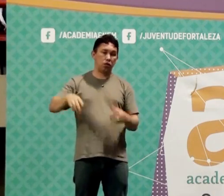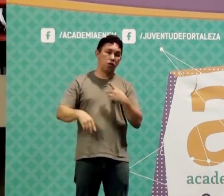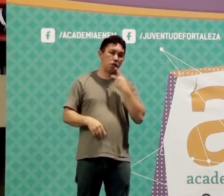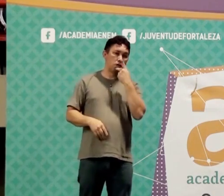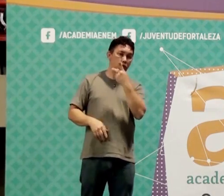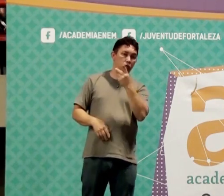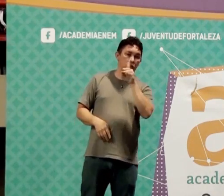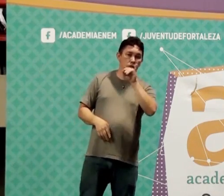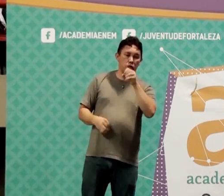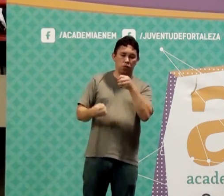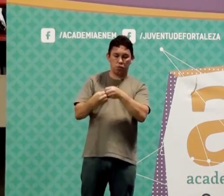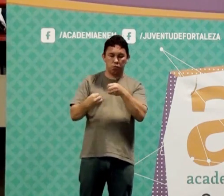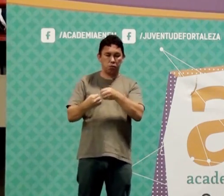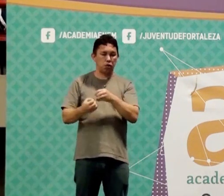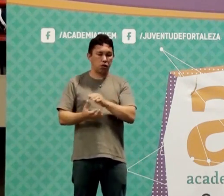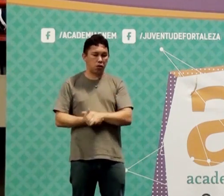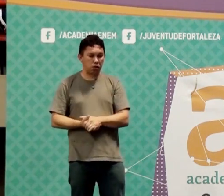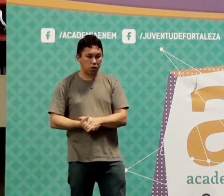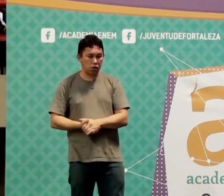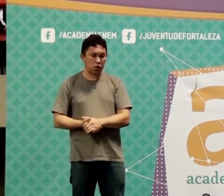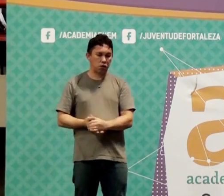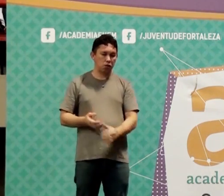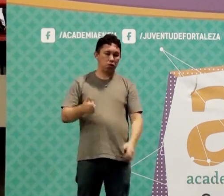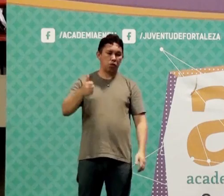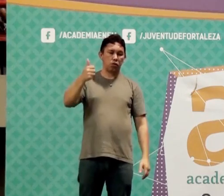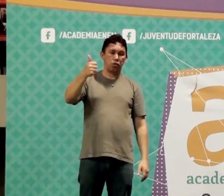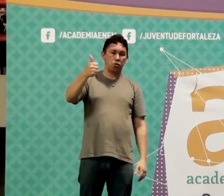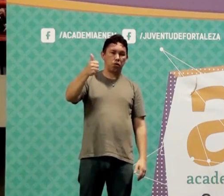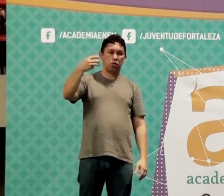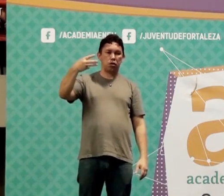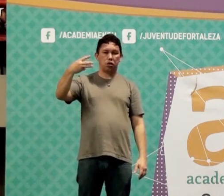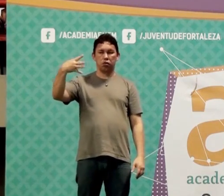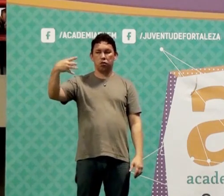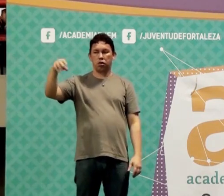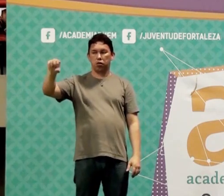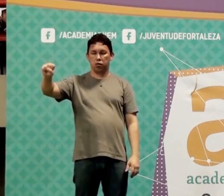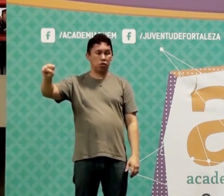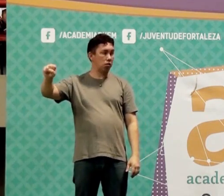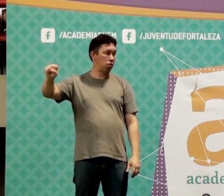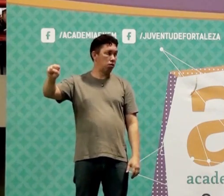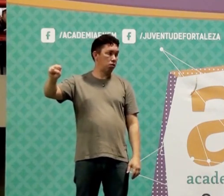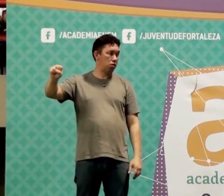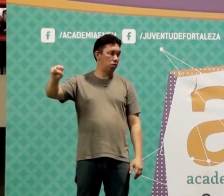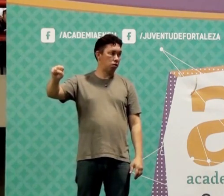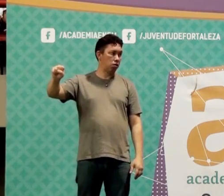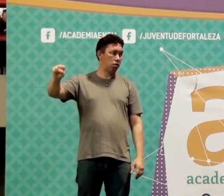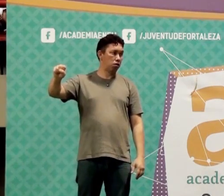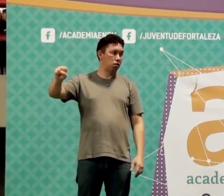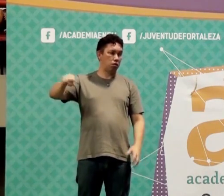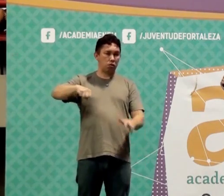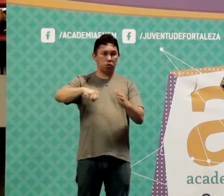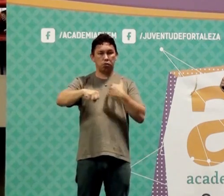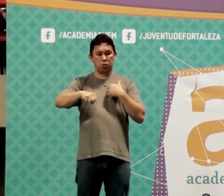de cara achar logo que é a peste negra. Por quê, professor? Porque a doença que mais matou foi a